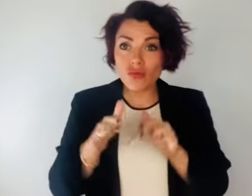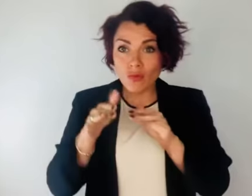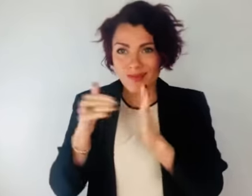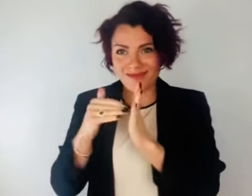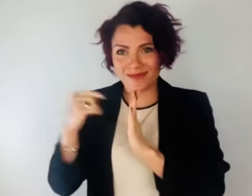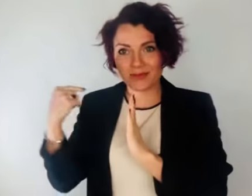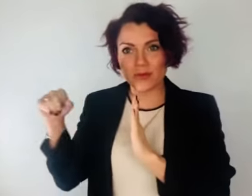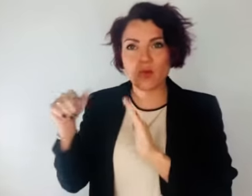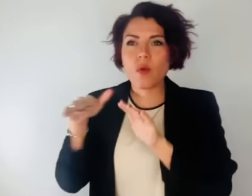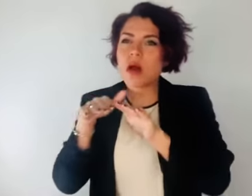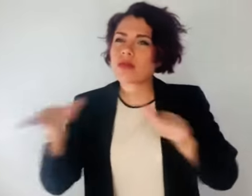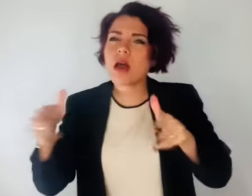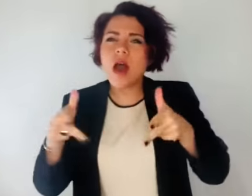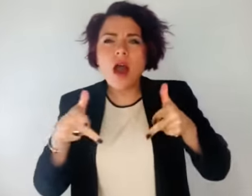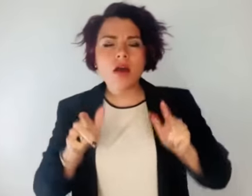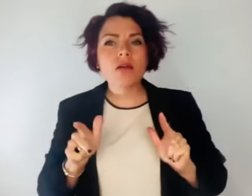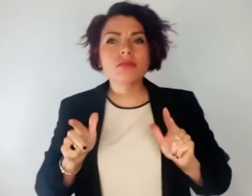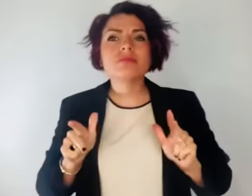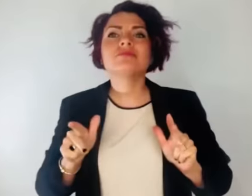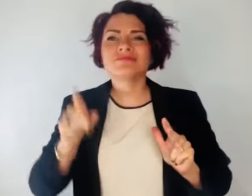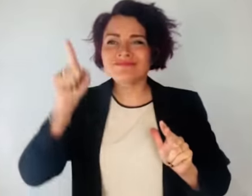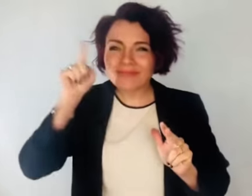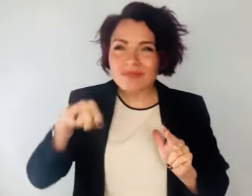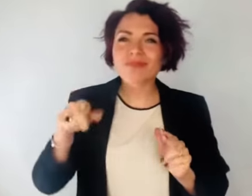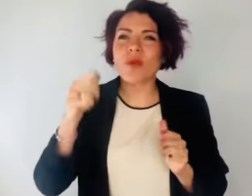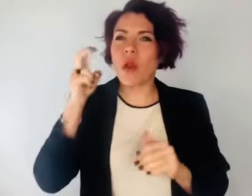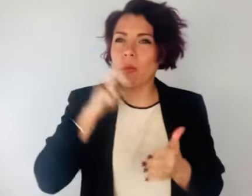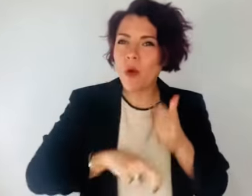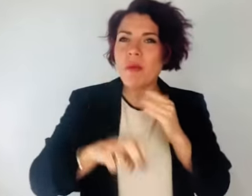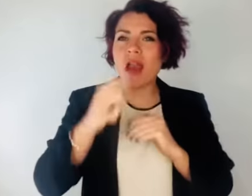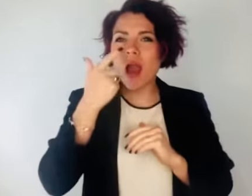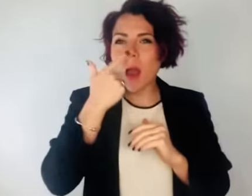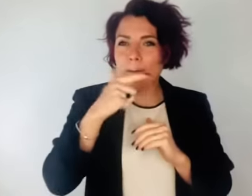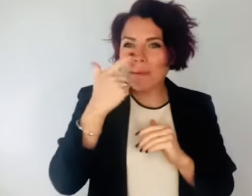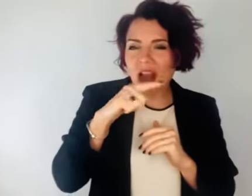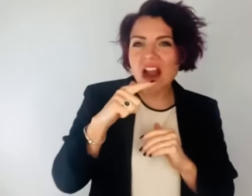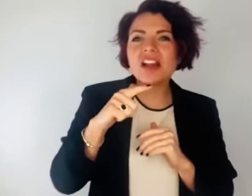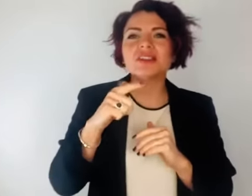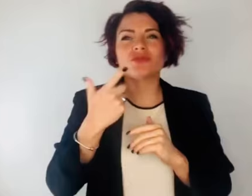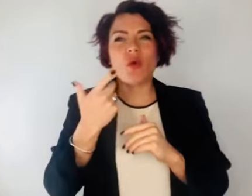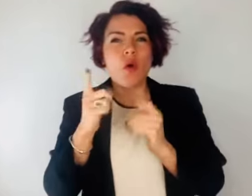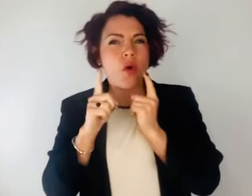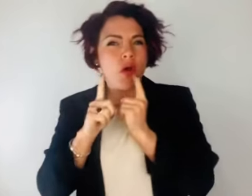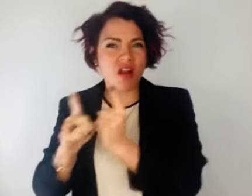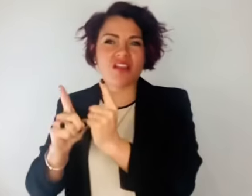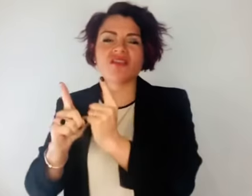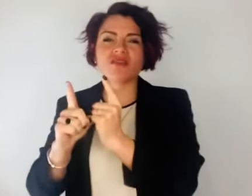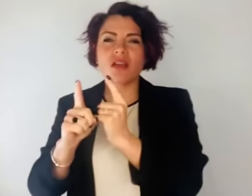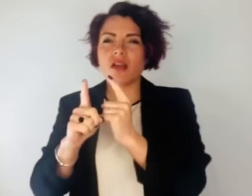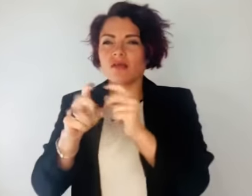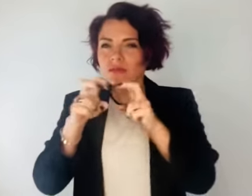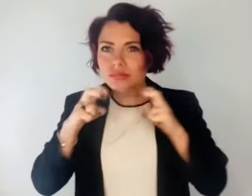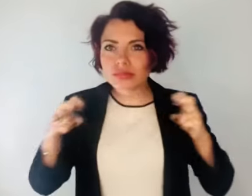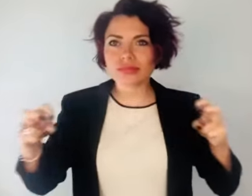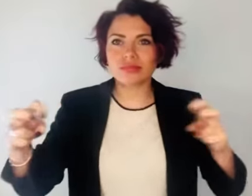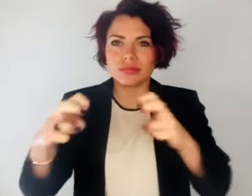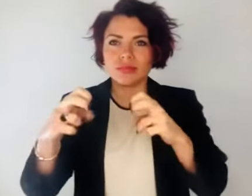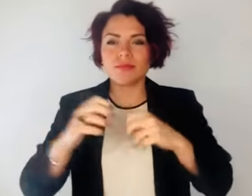casa sua molti pubblicani e peccatori erano anch'essi a tavola con lui e con i suoi discepoli poiché ce